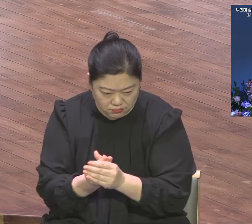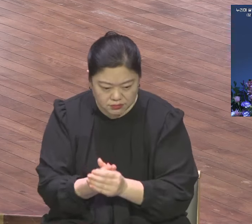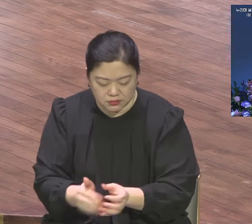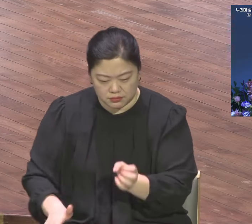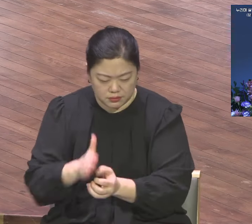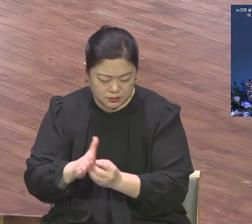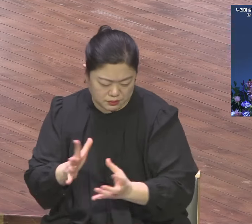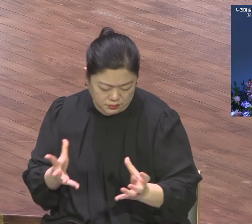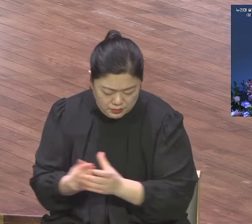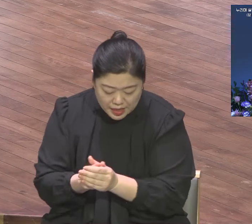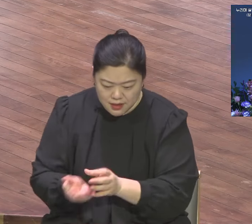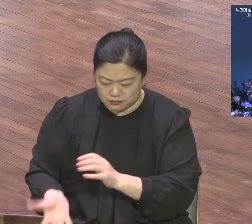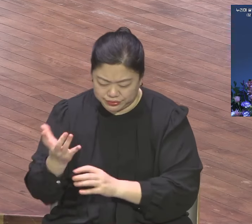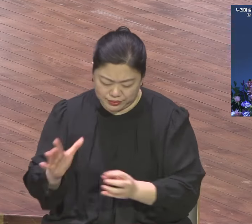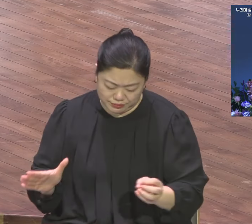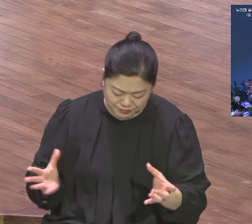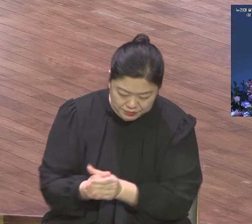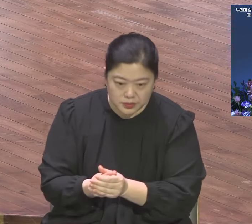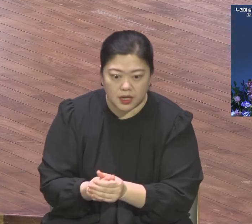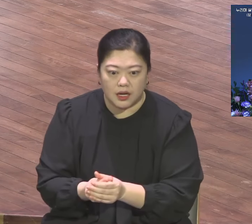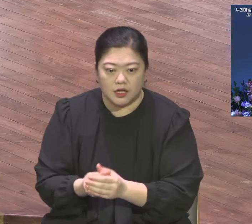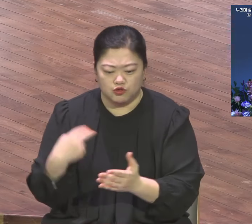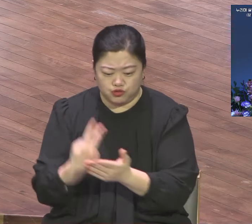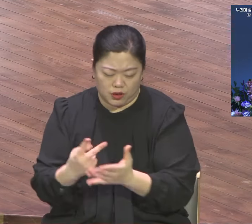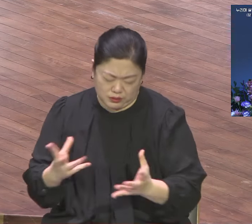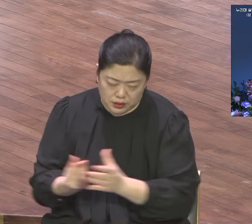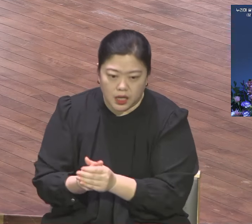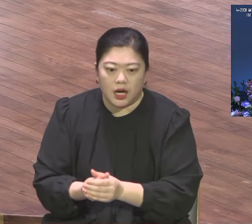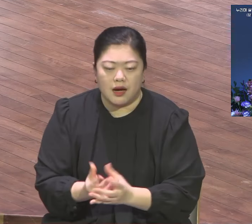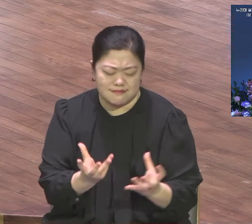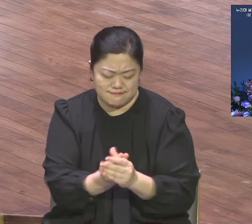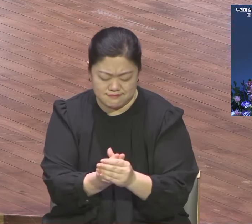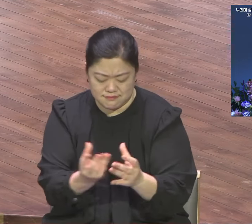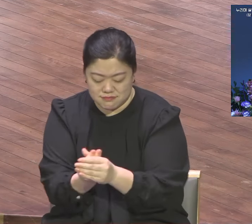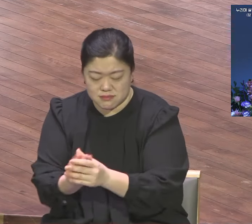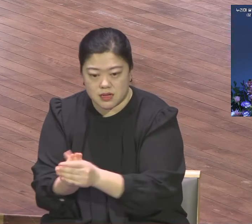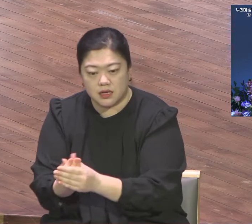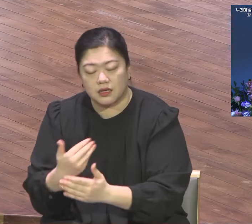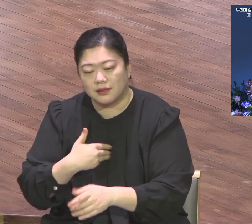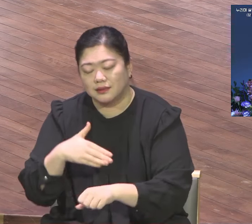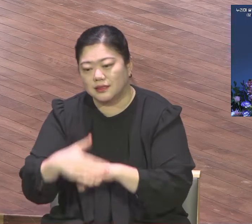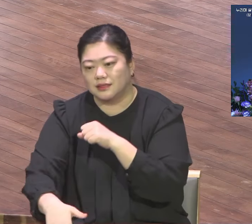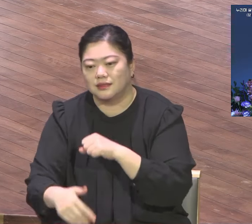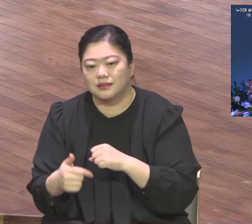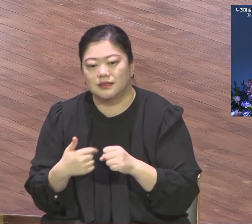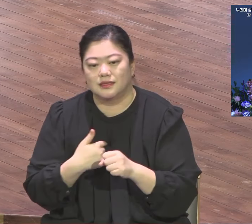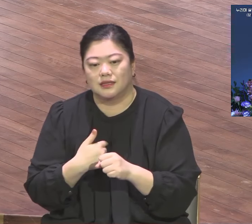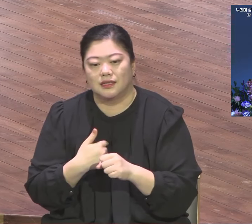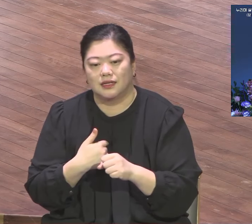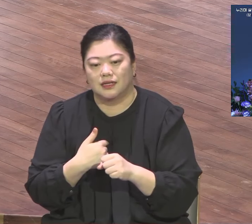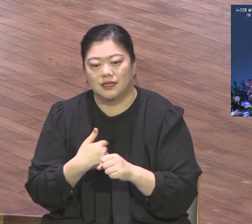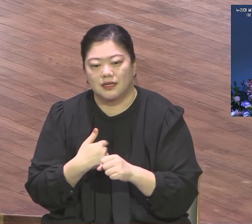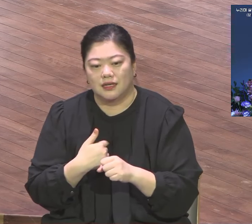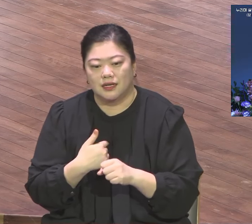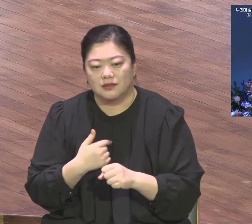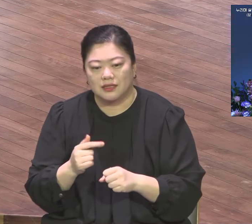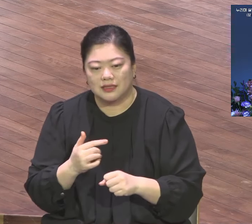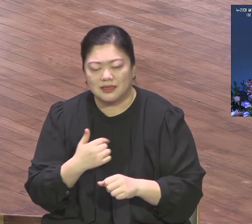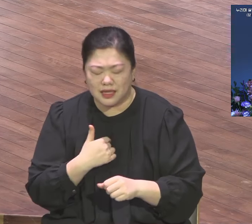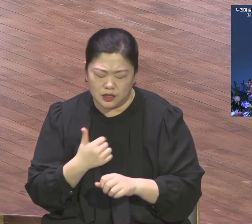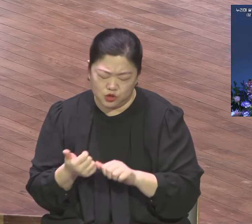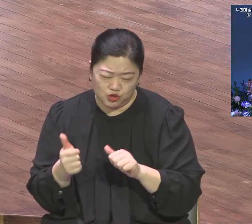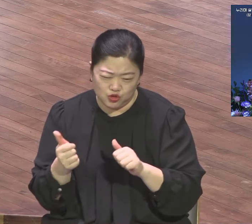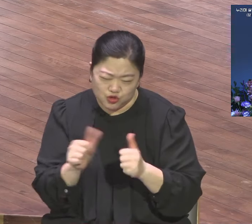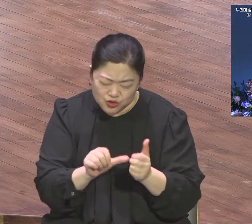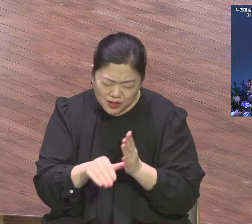전도 갔다가 커피 쫙 마셔 탁구장 탁구 탁 치고 막 늘 그렇게 축제로 살아. 축제로 저는